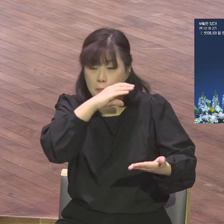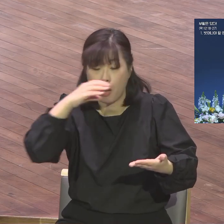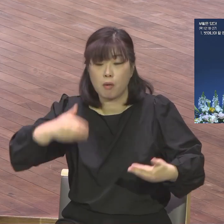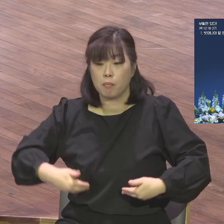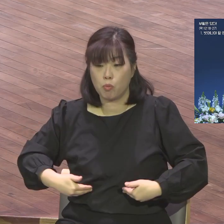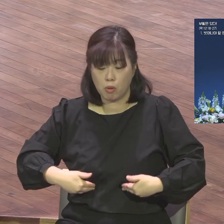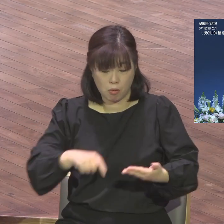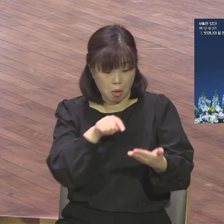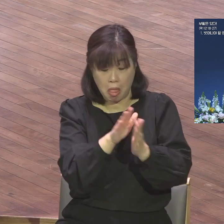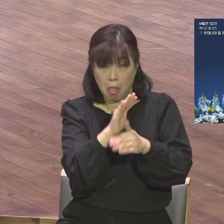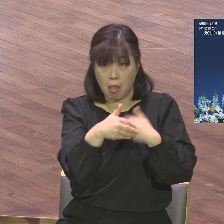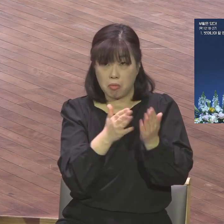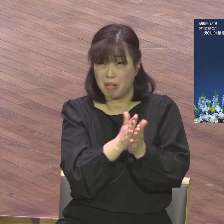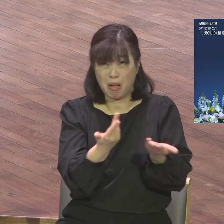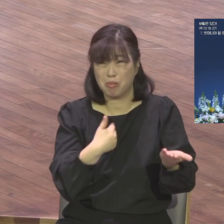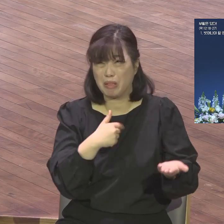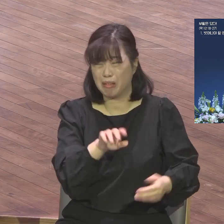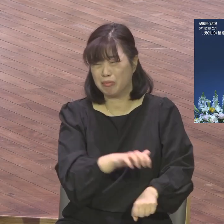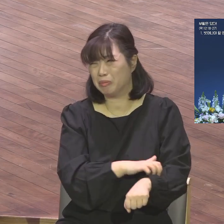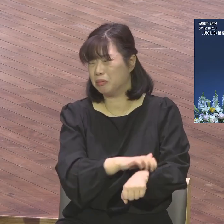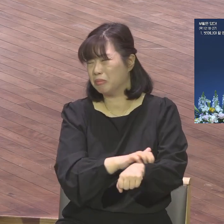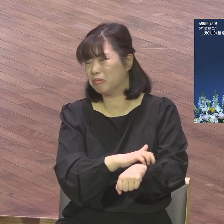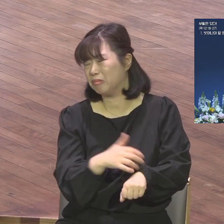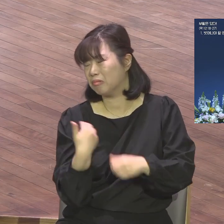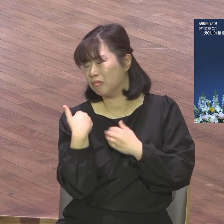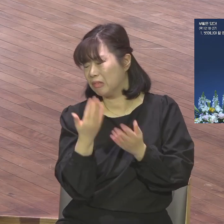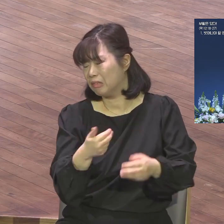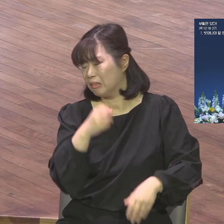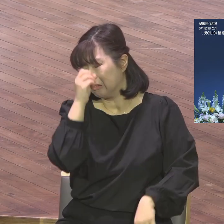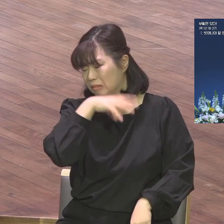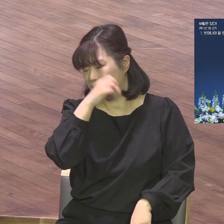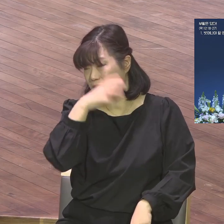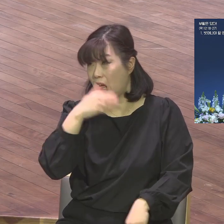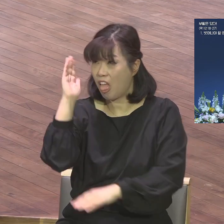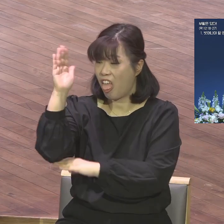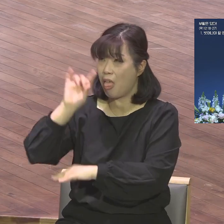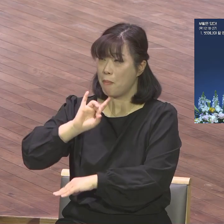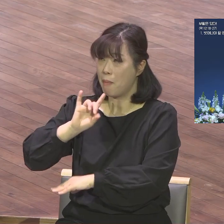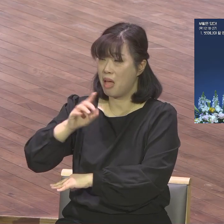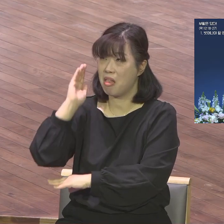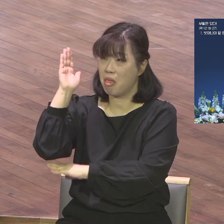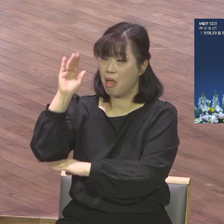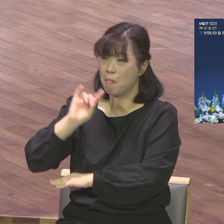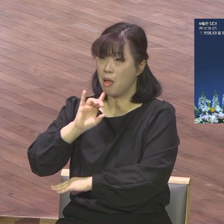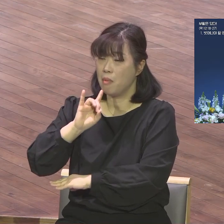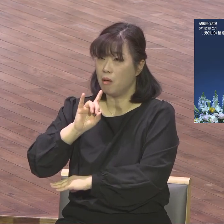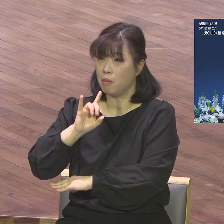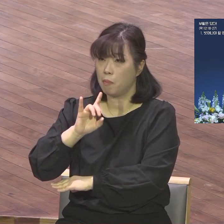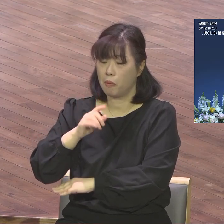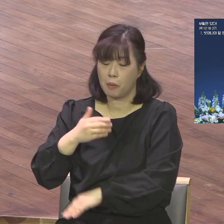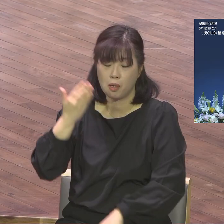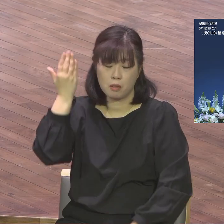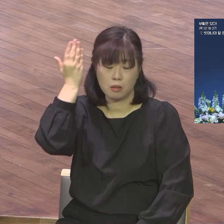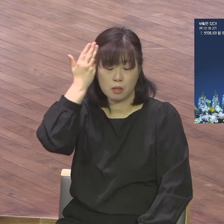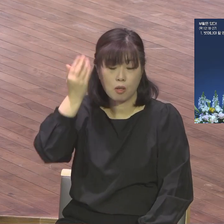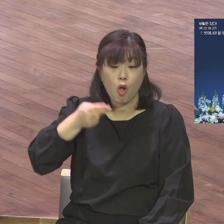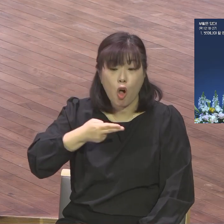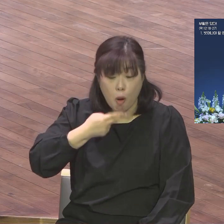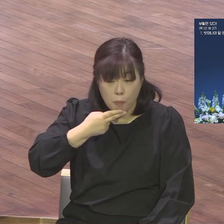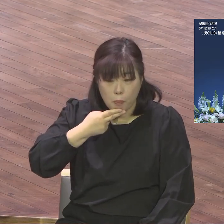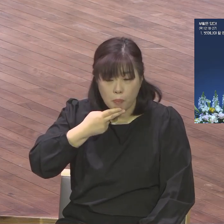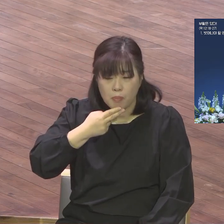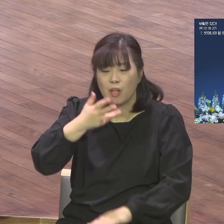있냐? 믿음의 뿌리가 없는데. 강단을 통해 영적인 하나님 말씀을 올바로 이해하고